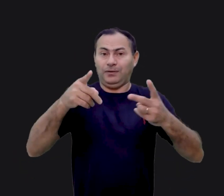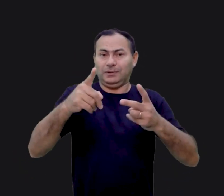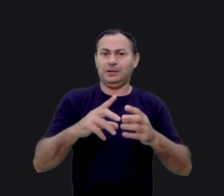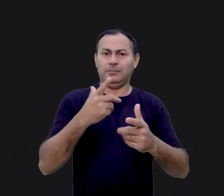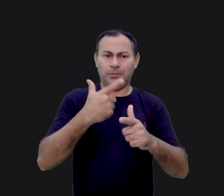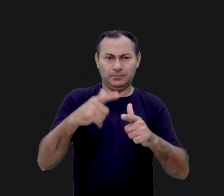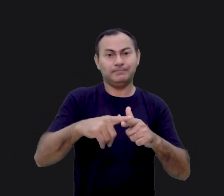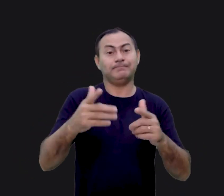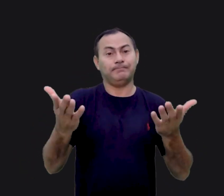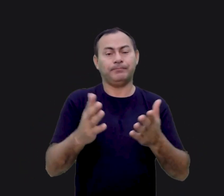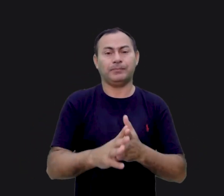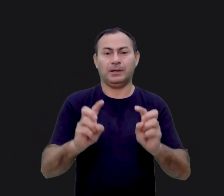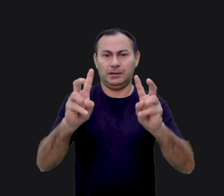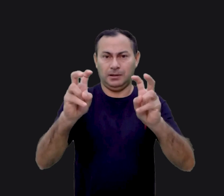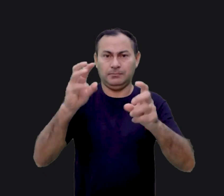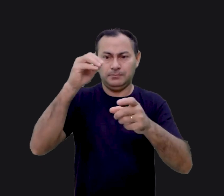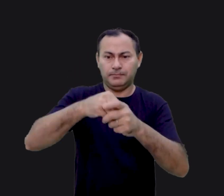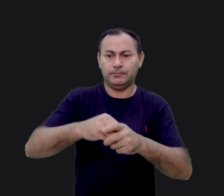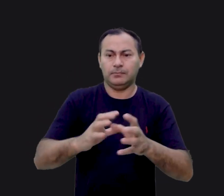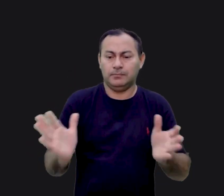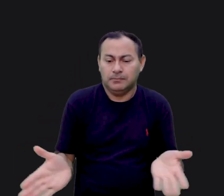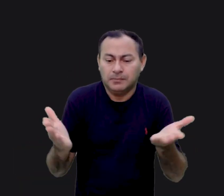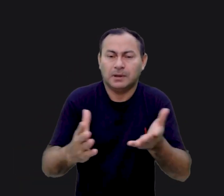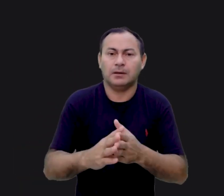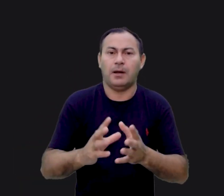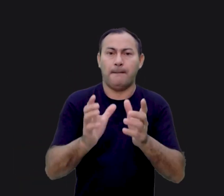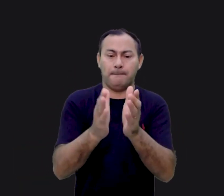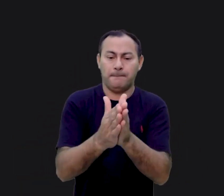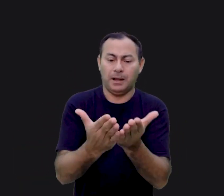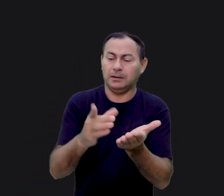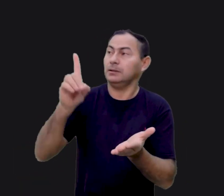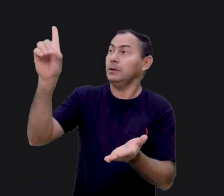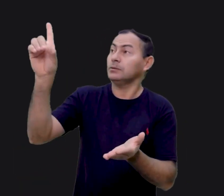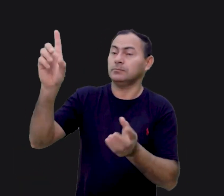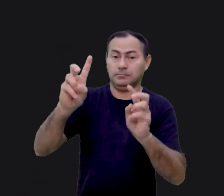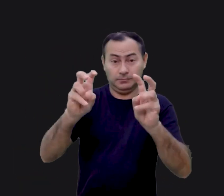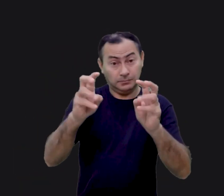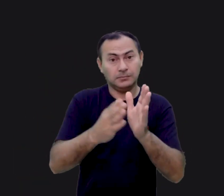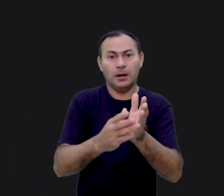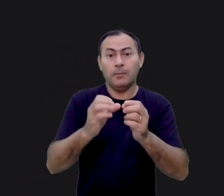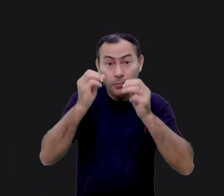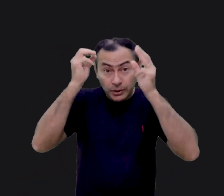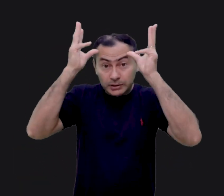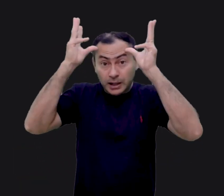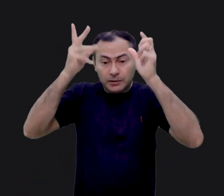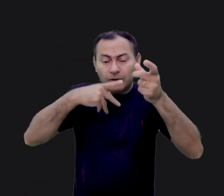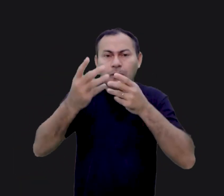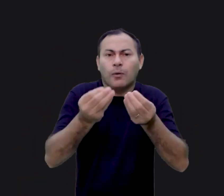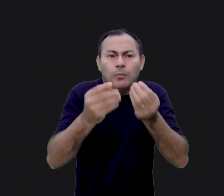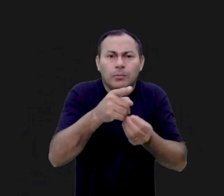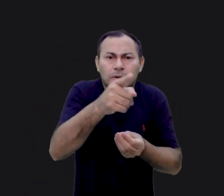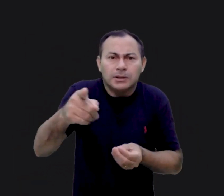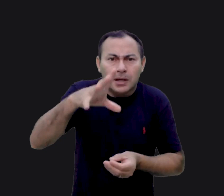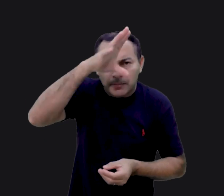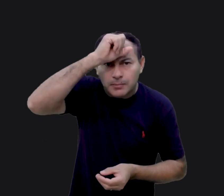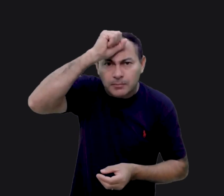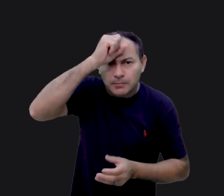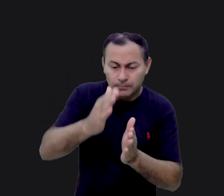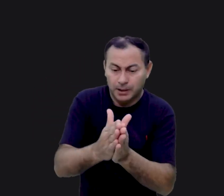não é bom esse tema faz parte da exortação sobre a palavra de Deus Moisés disse ao povo como vocês aprenderam